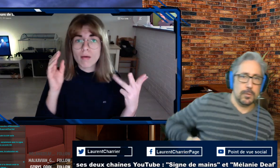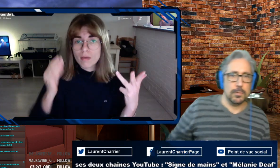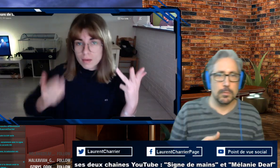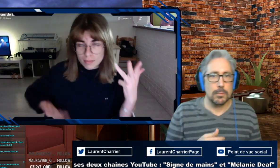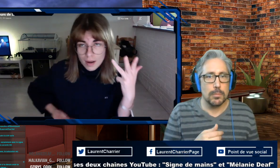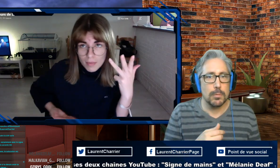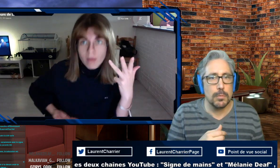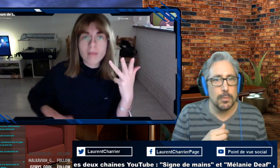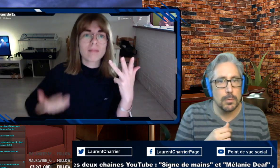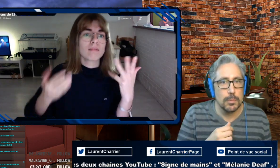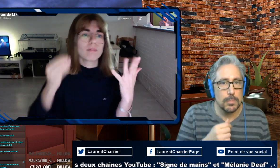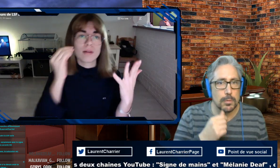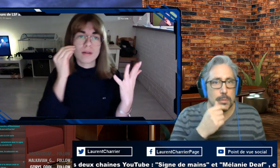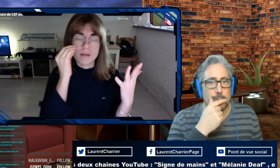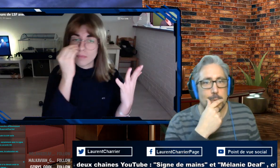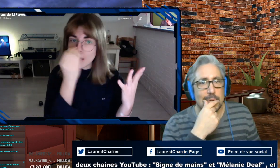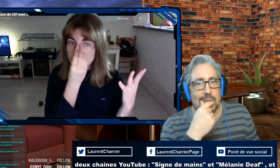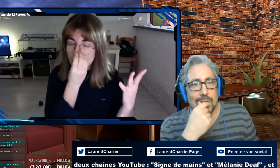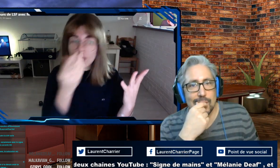Maman.